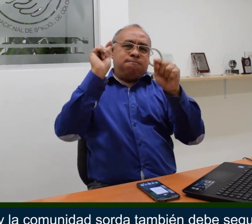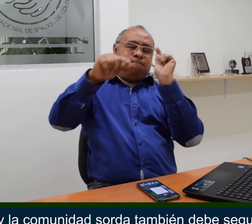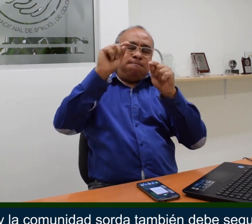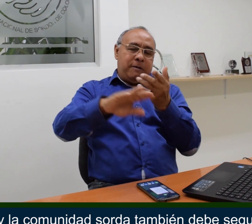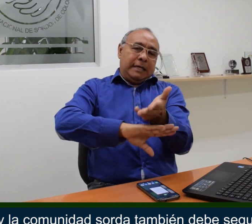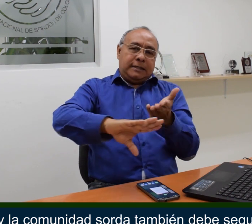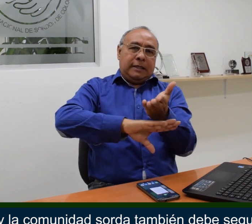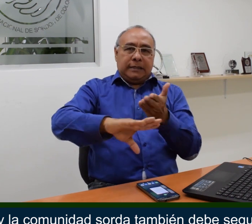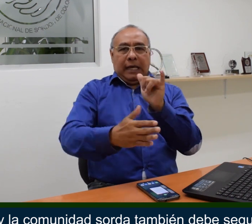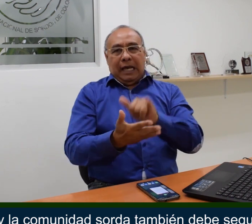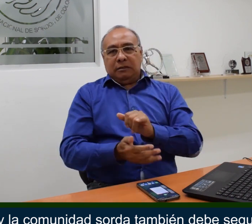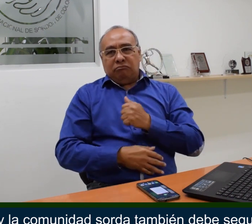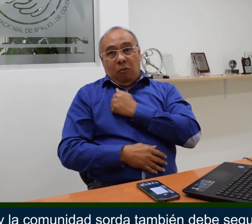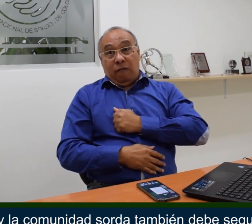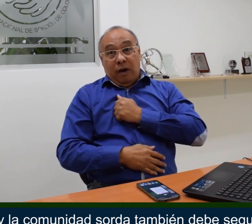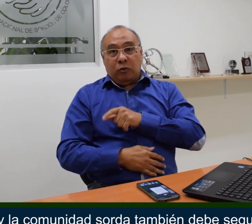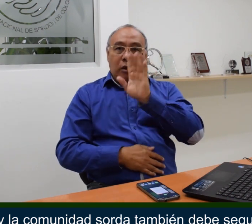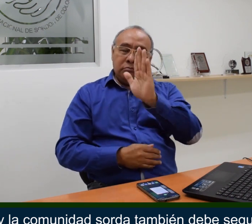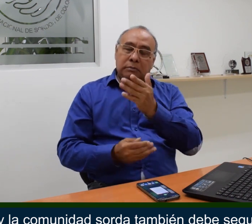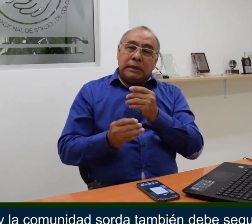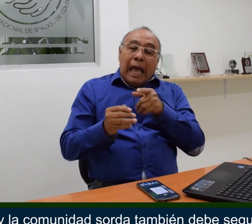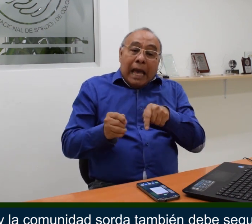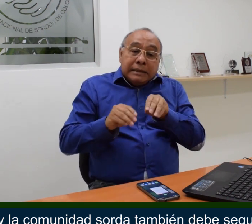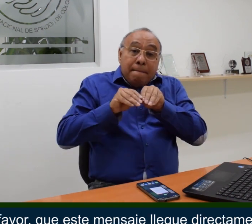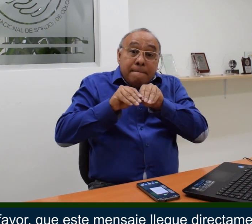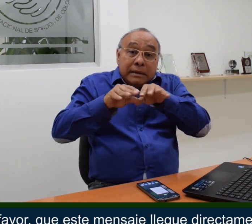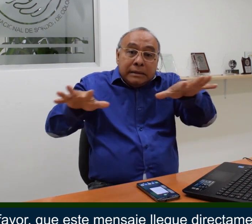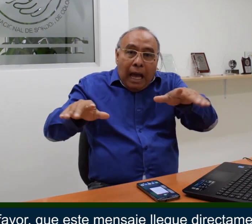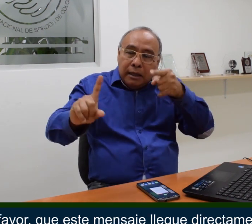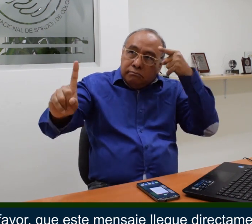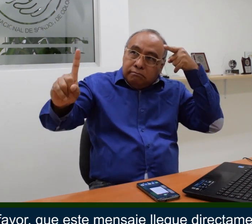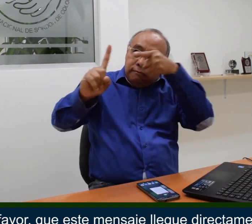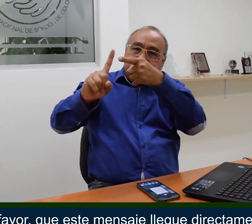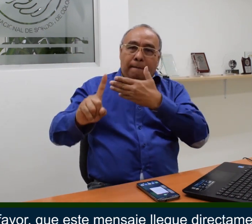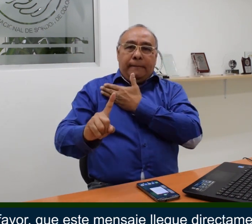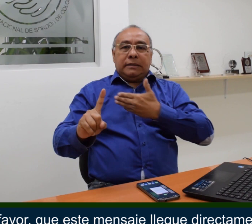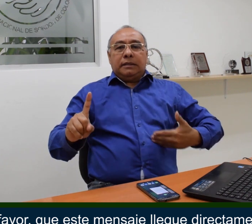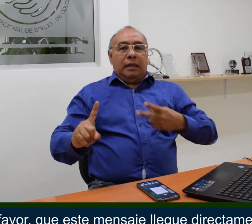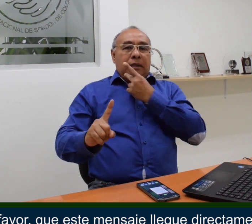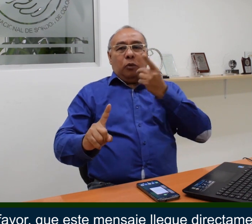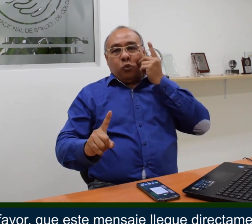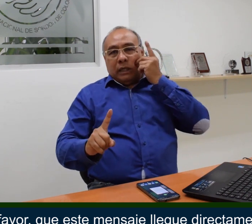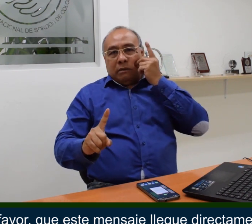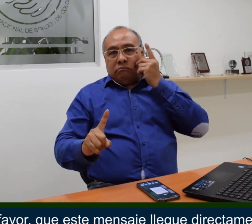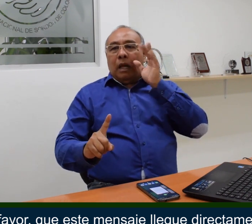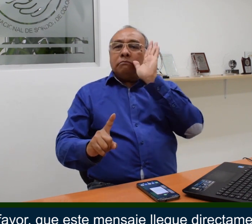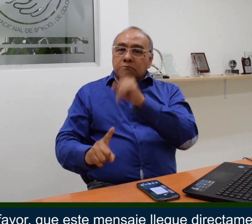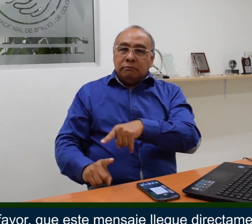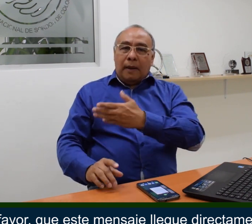comunidad sorda también debe seguir exigiendo sus derechos. Por favor, que este mensaje llegue directamente al presidente Duque, al